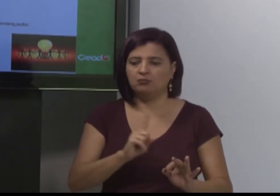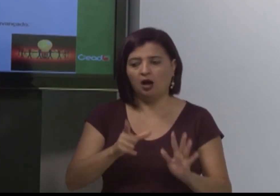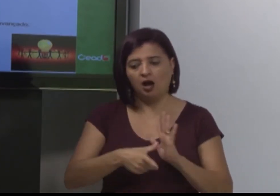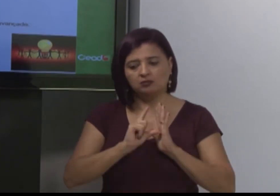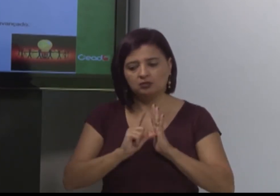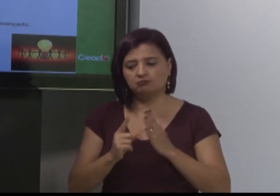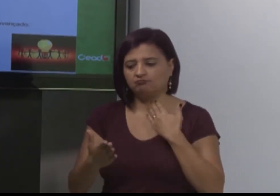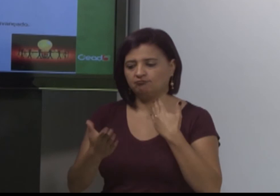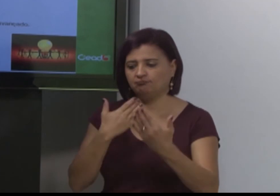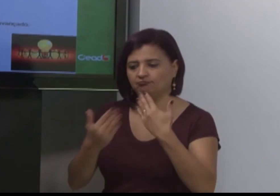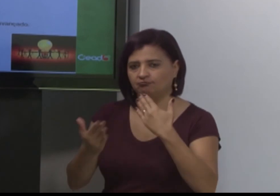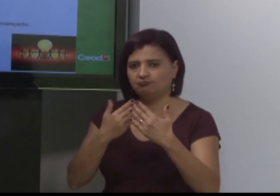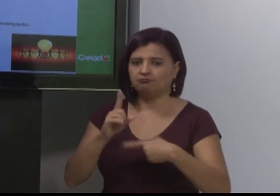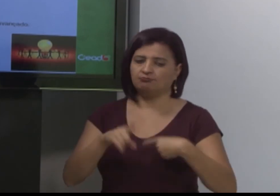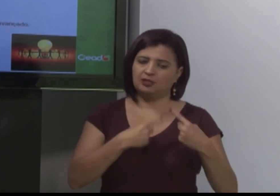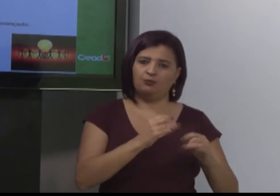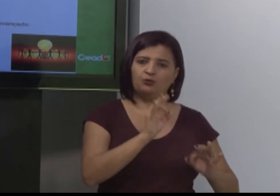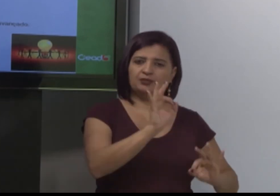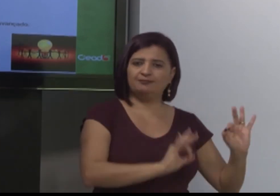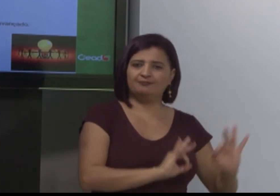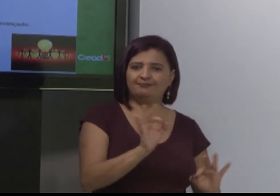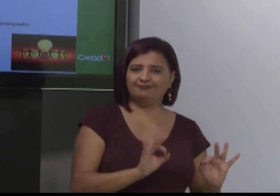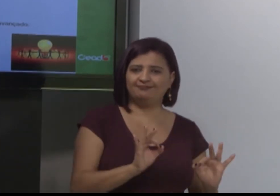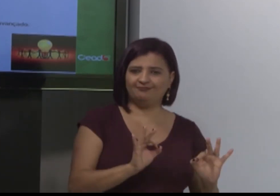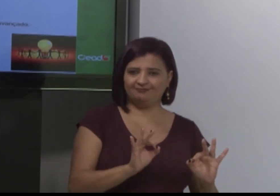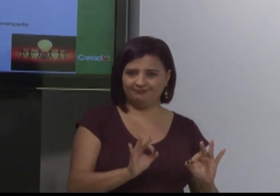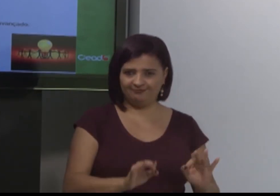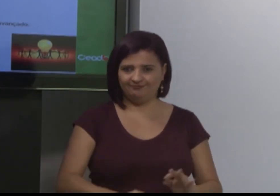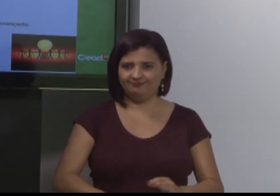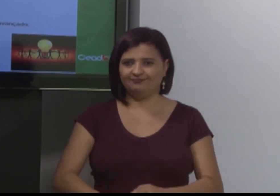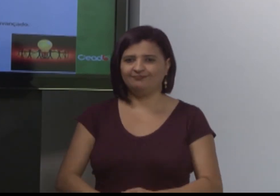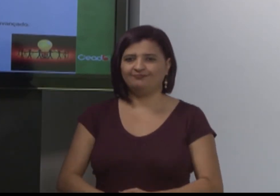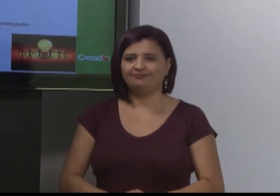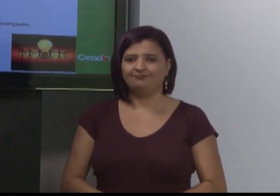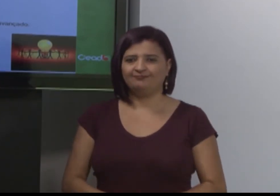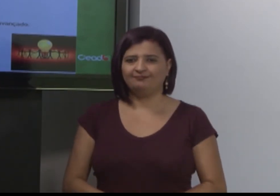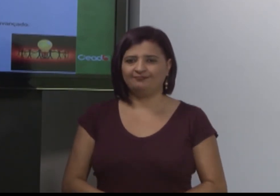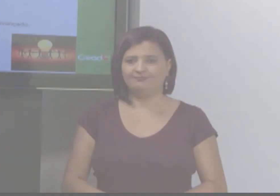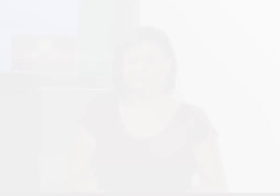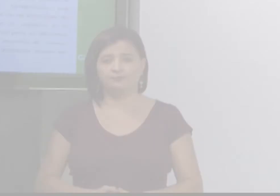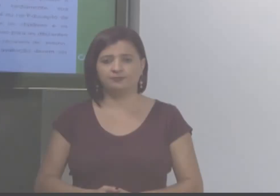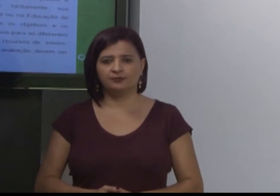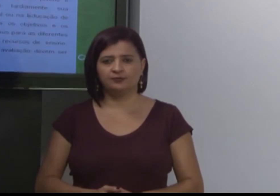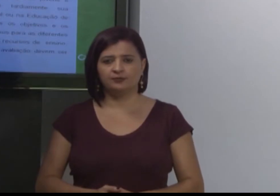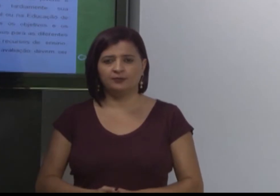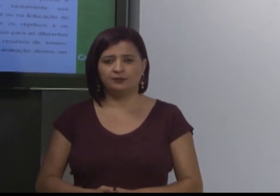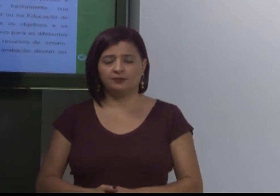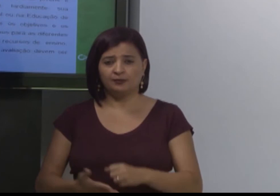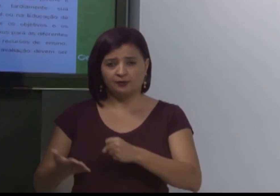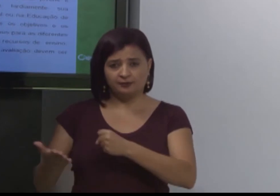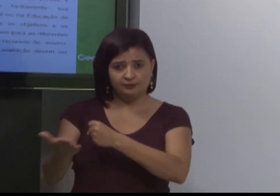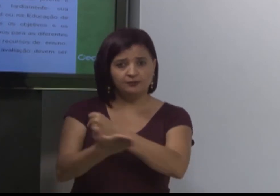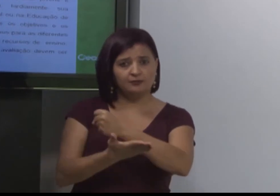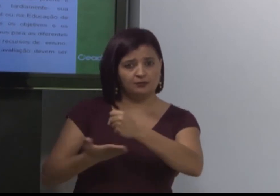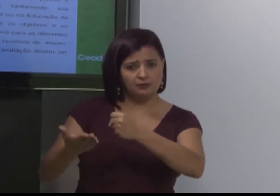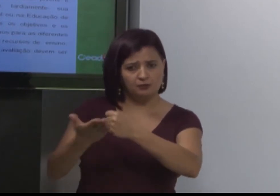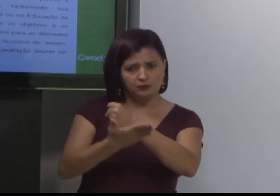Não é tão simples assim. É necessário primeiro que eu converse com o meu aluno e depois me organize. O